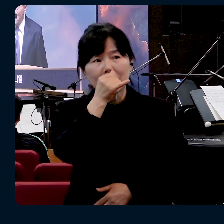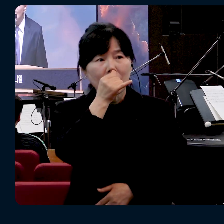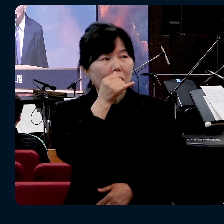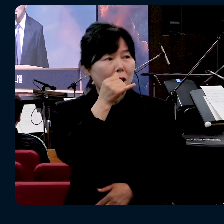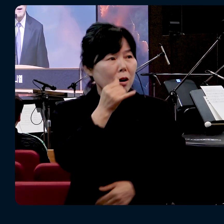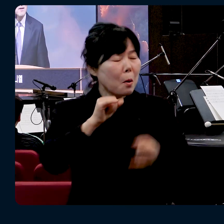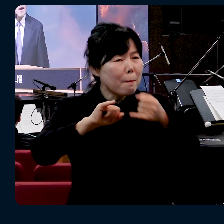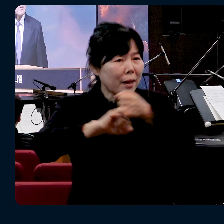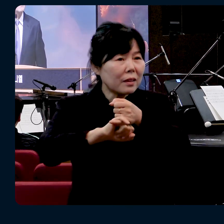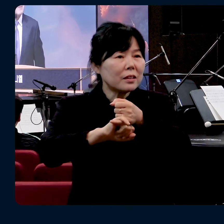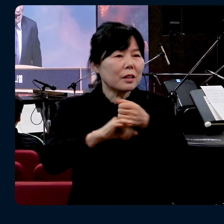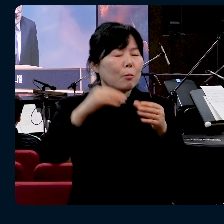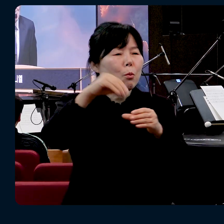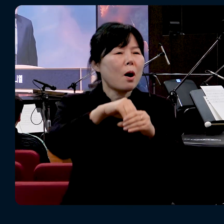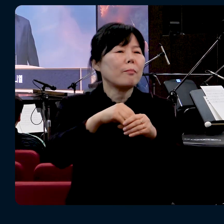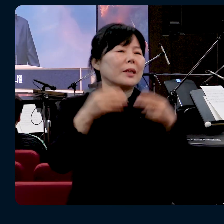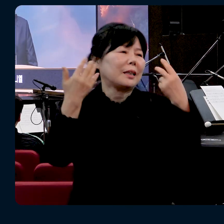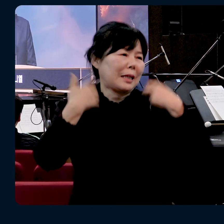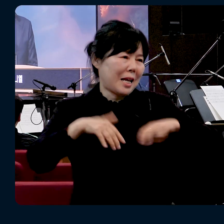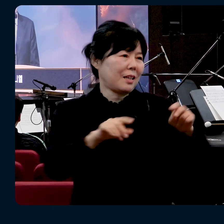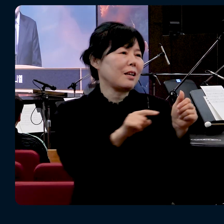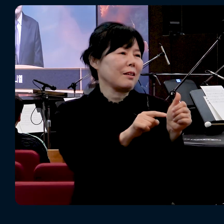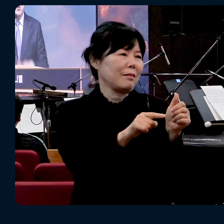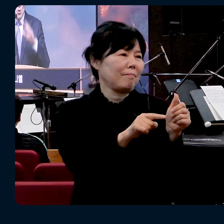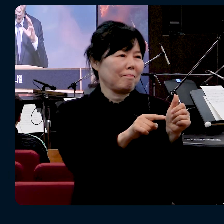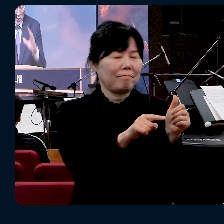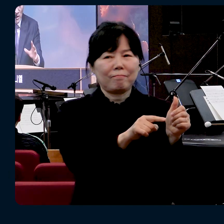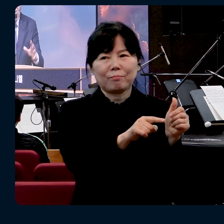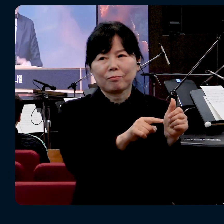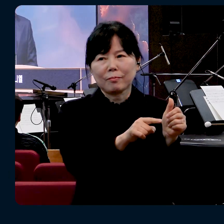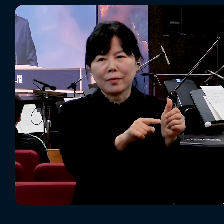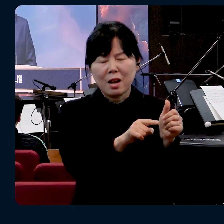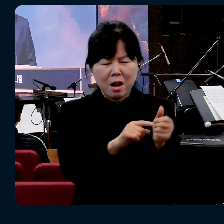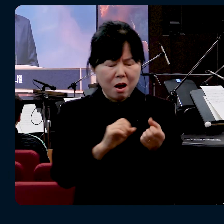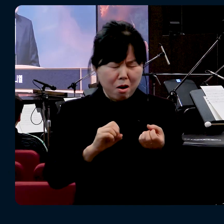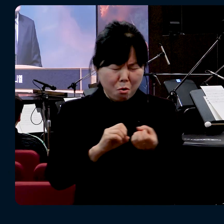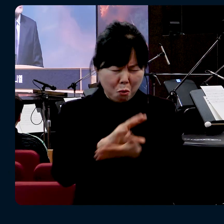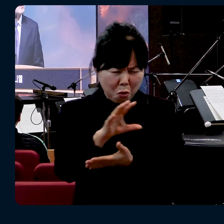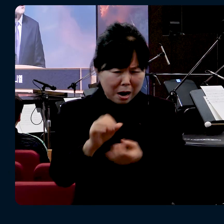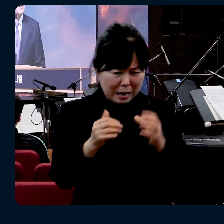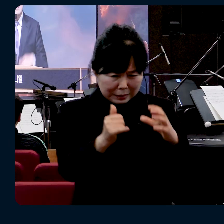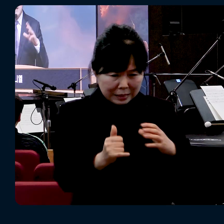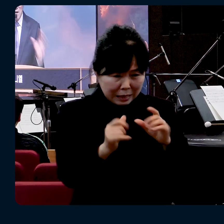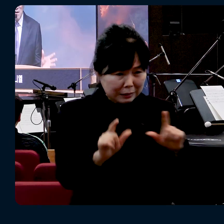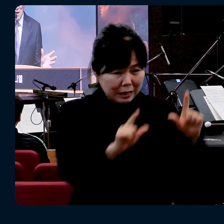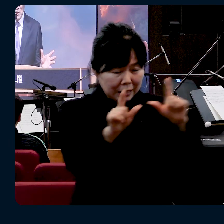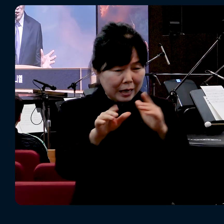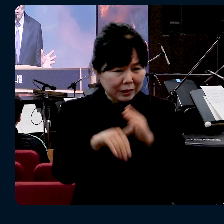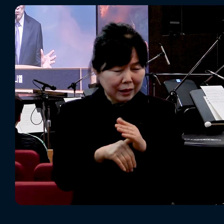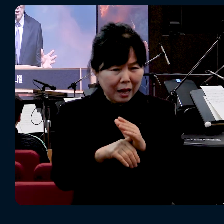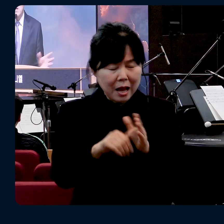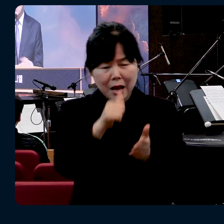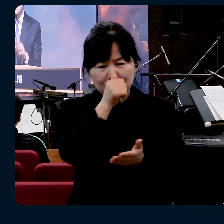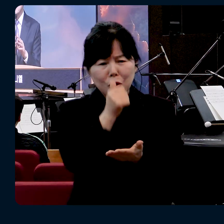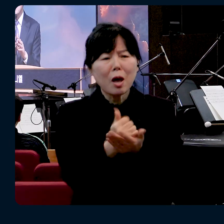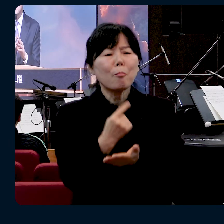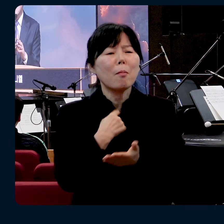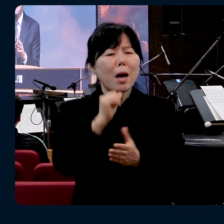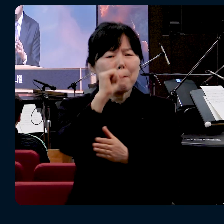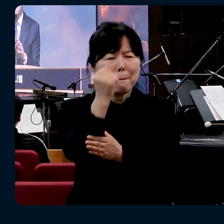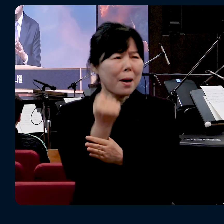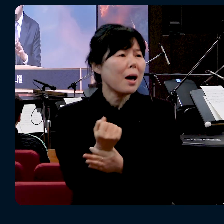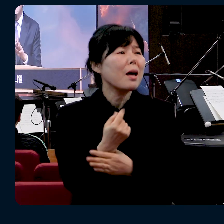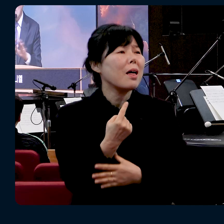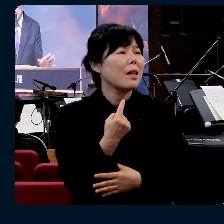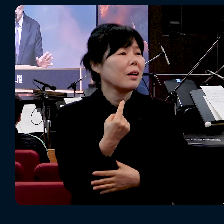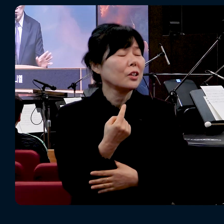거기에 반드시 들어갈 사람이 다니엘이에요. 특히 아주 혼탁하고 어려운 세상 속에서 타락하기 쉬운 정말 그런